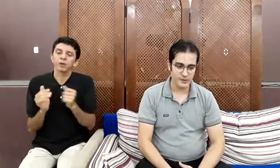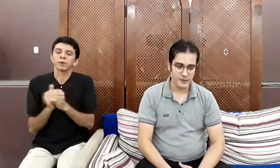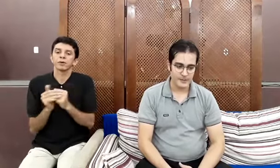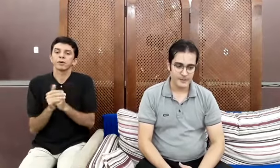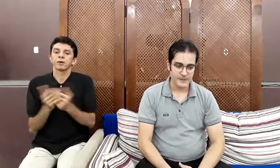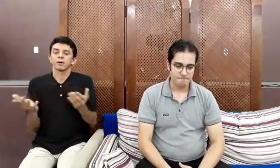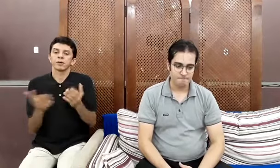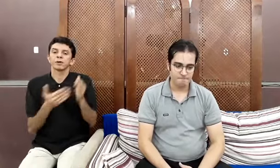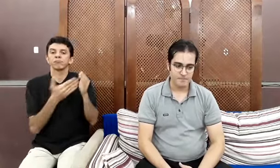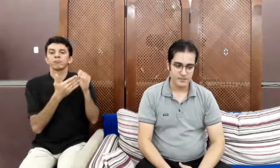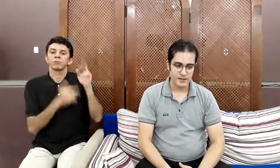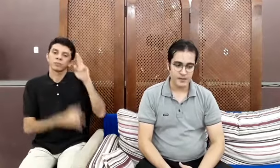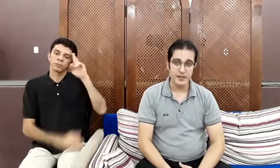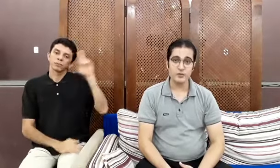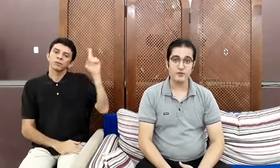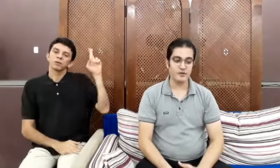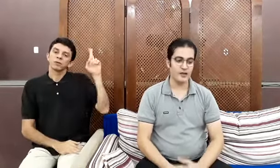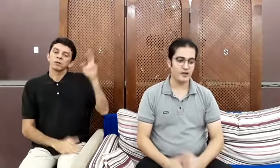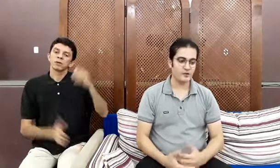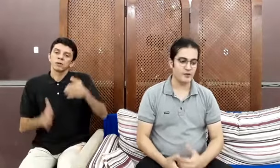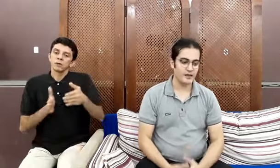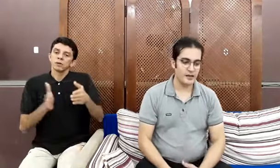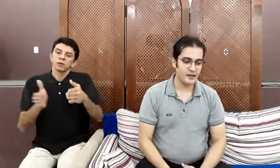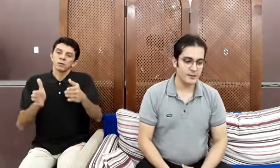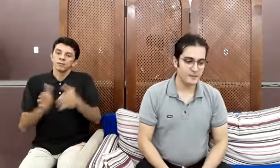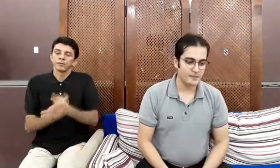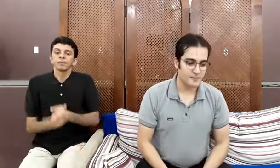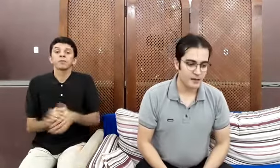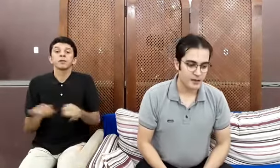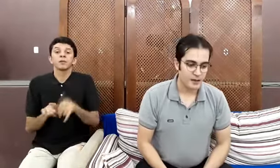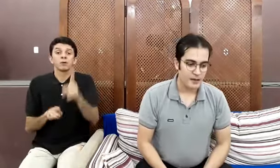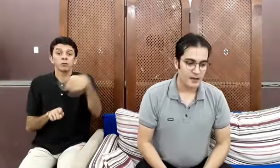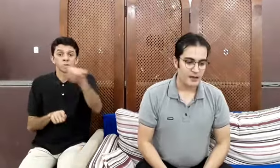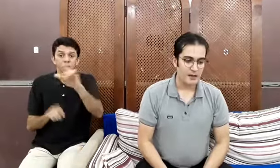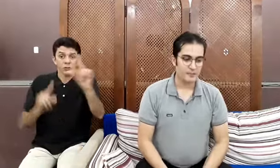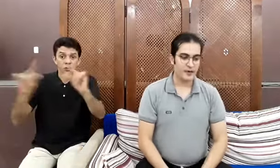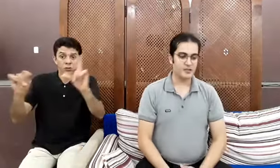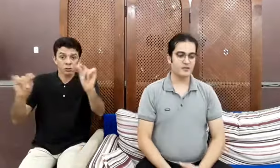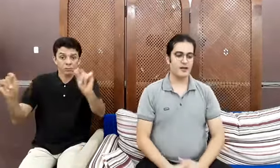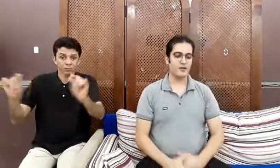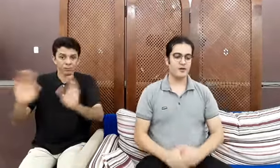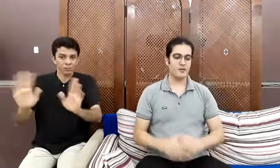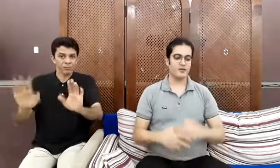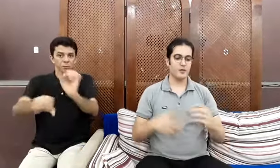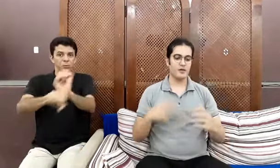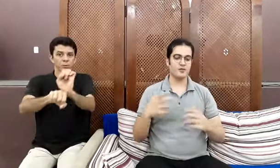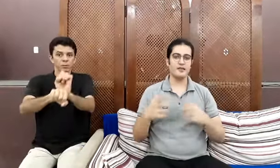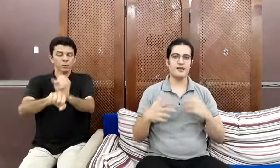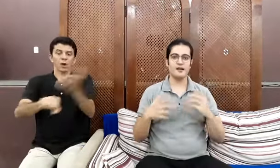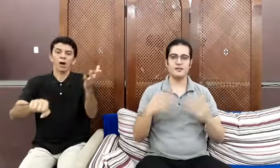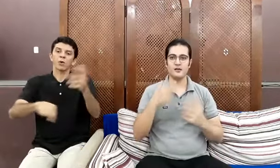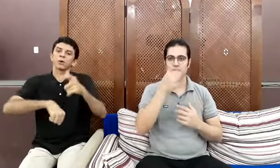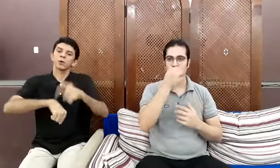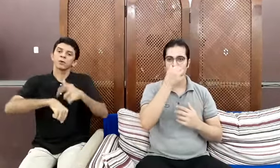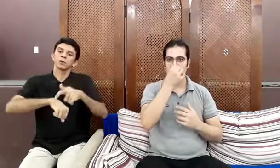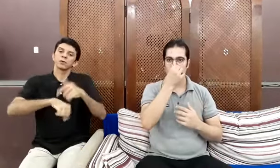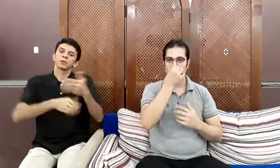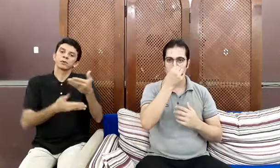nos guiando. E você aí não saia daí, porque a gente vai agora começar um momento de